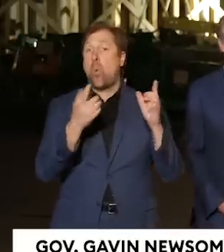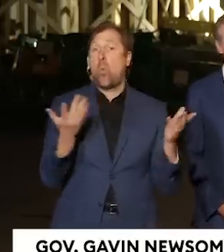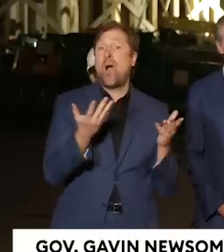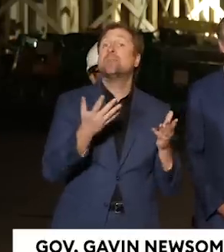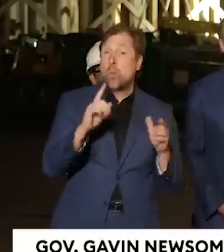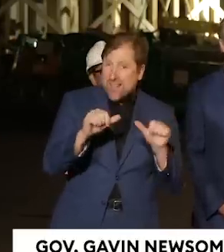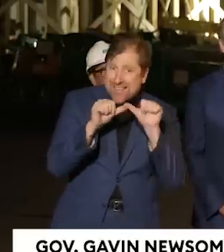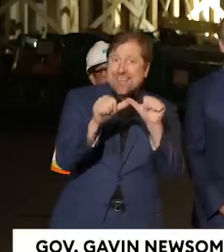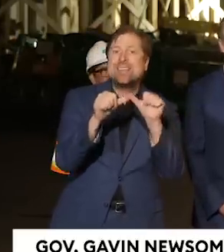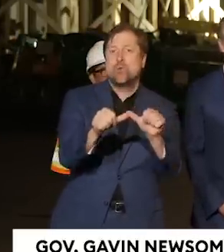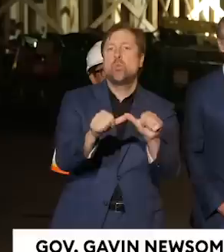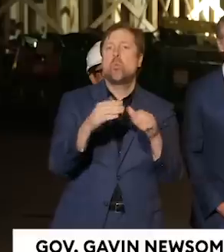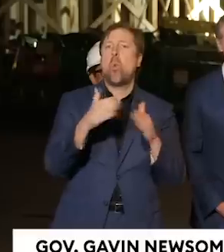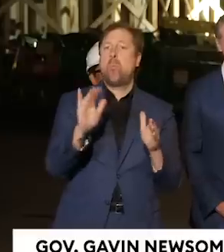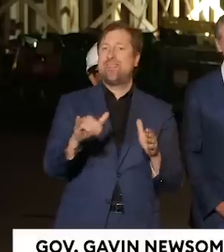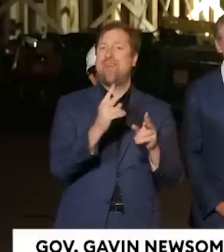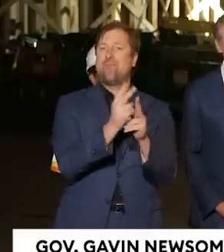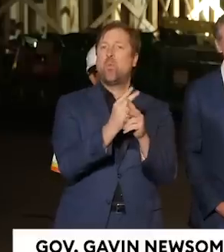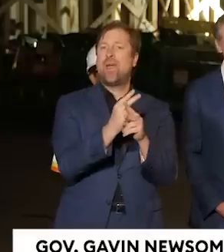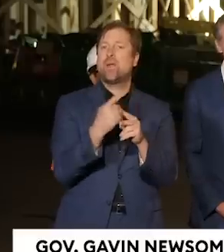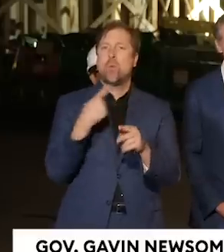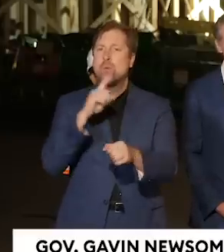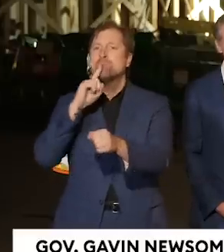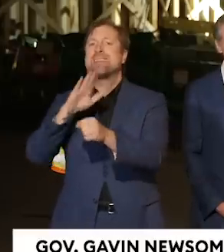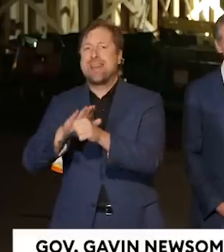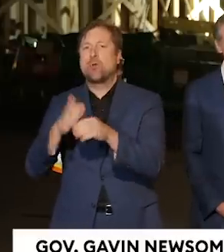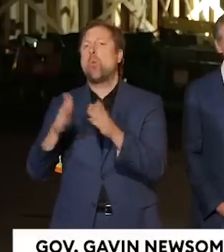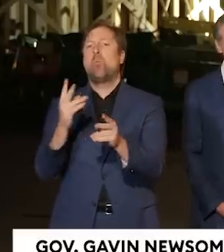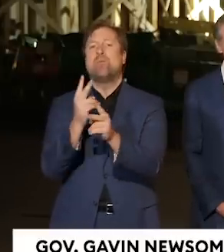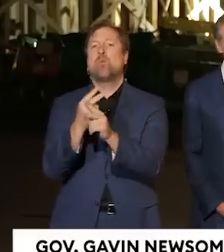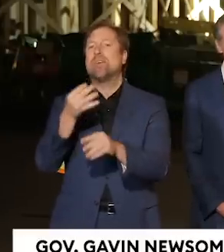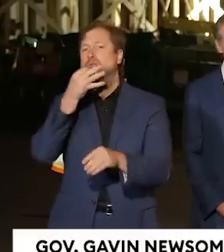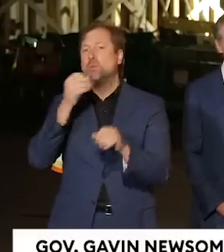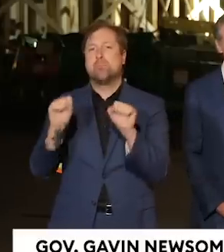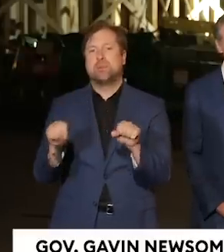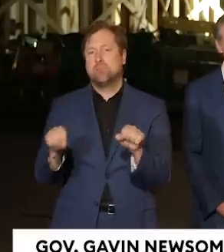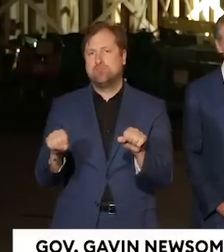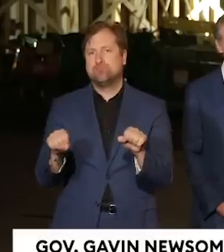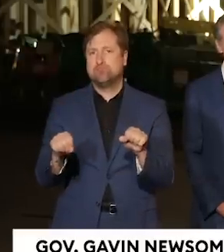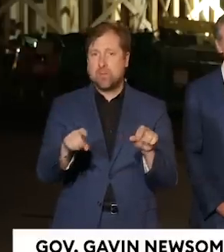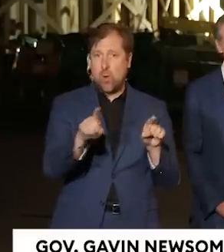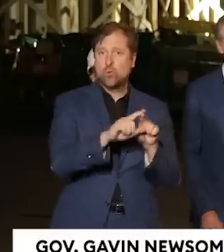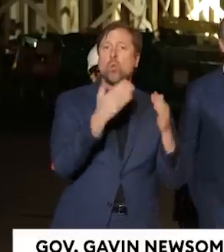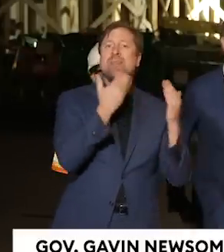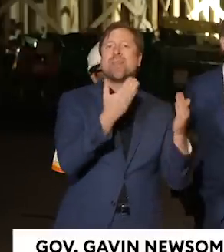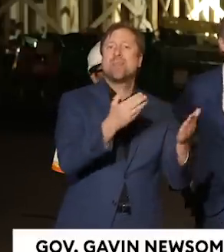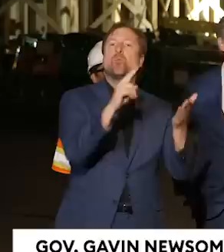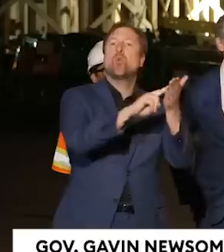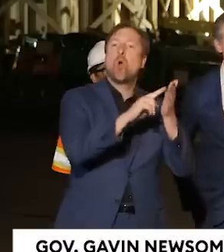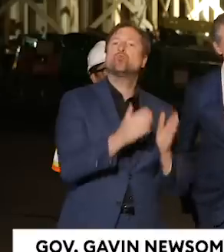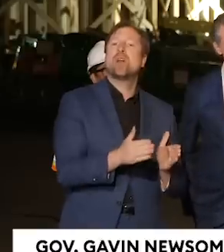continúa. Estamos dedicados a abrir a lo más pronto posible. También quiero dar las gracias a los